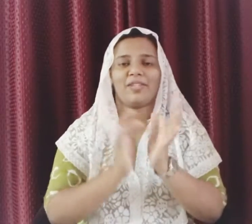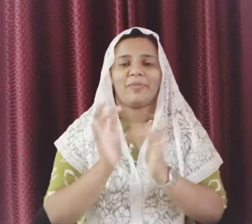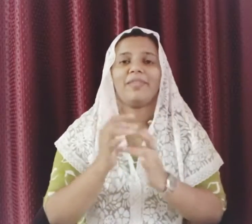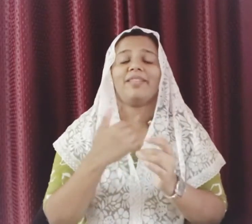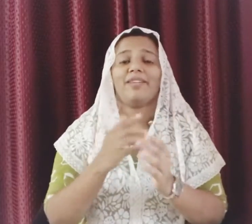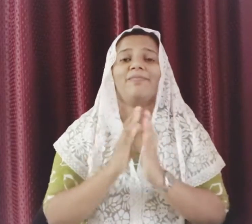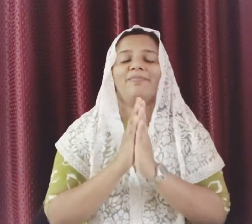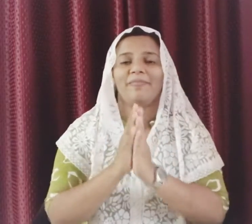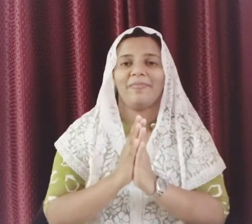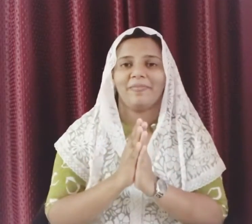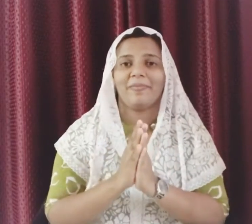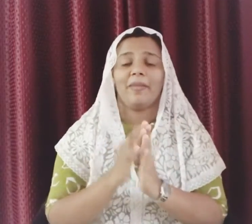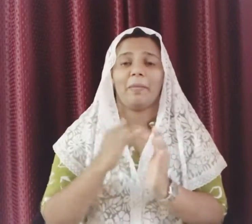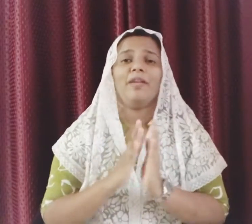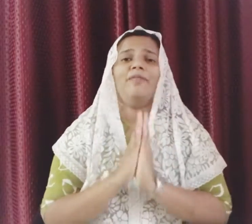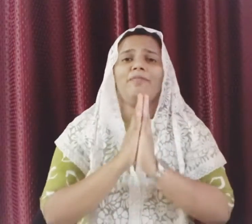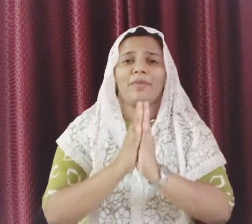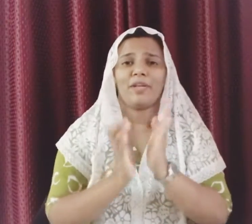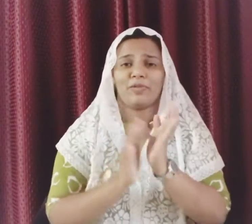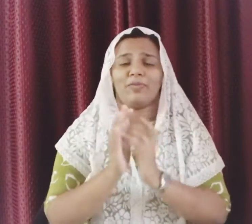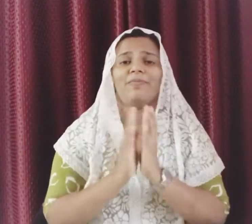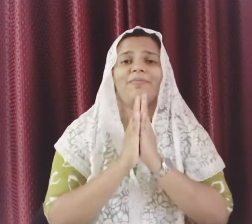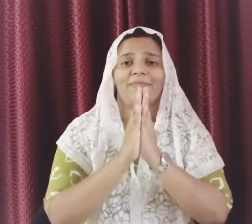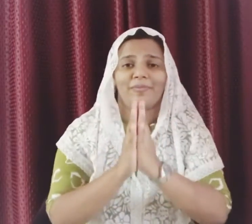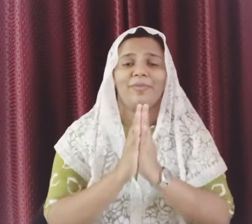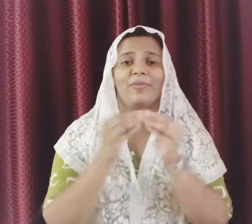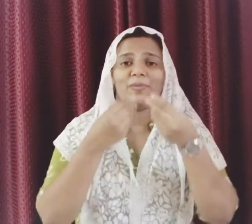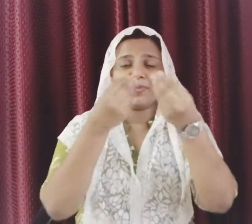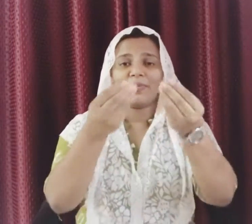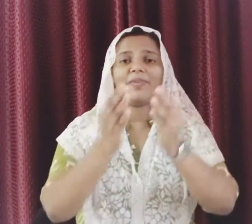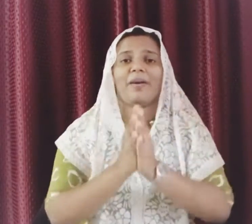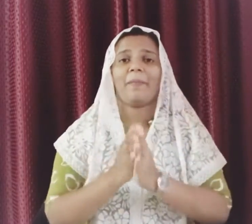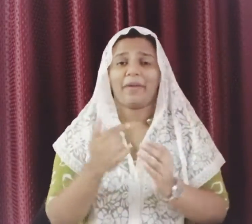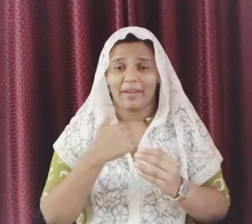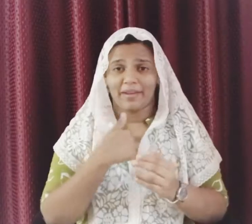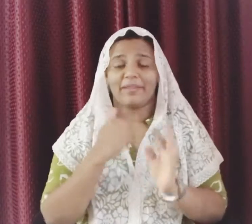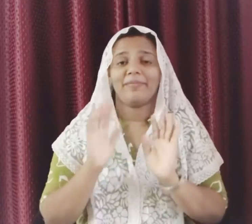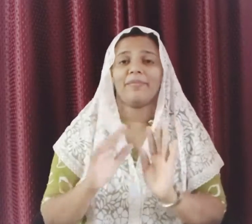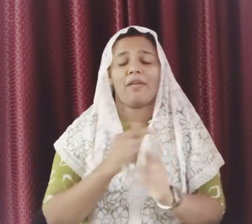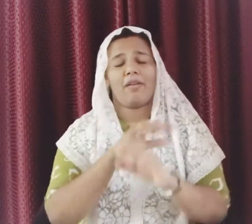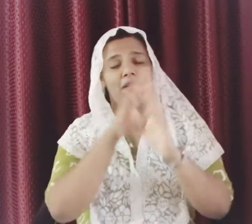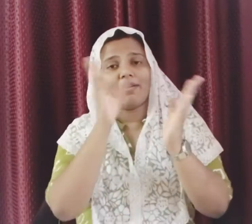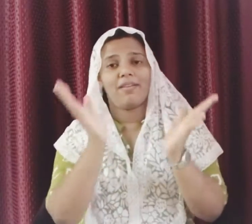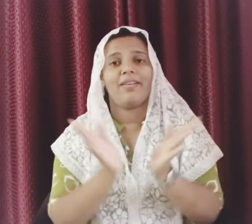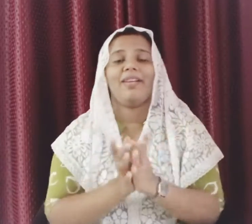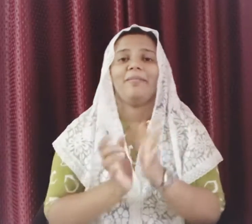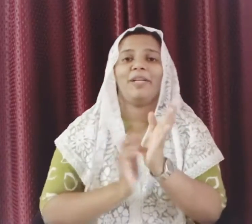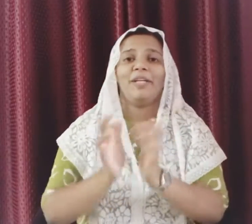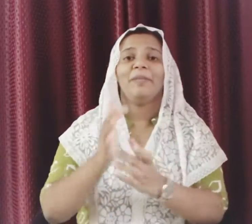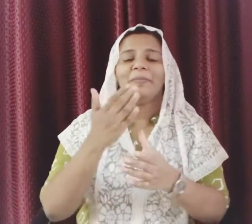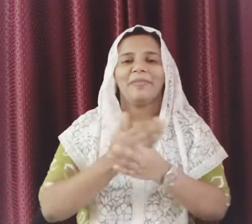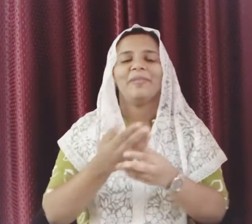തന്നെ. ആമേൻ. ഈ പ്രഭാതത്തിൽ നമ്മൾ വിളിച്ചപേക്ഷിക്കുക, അത്യുന്നതനായ ദൈവത്തെ ഞാൻ വിളിച്ചപേക്ഷിക്കും, എനിക്ക് വേണ്ടി സകലവും നിർവഹിക്കുന്ന